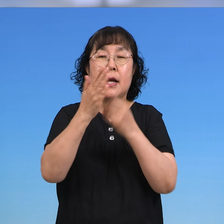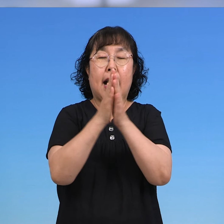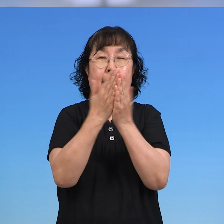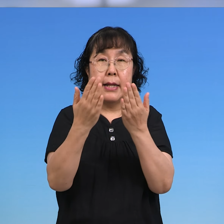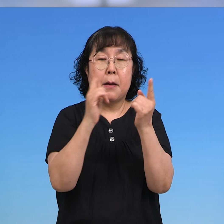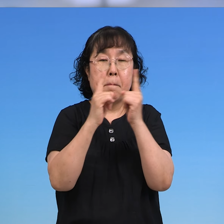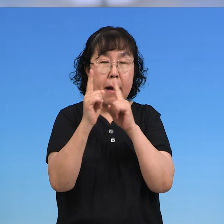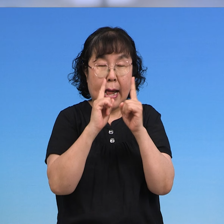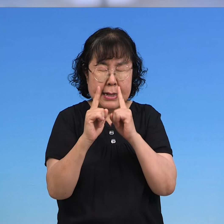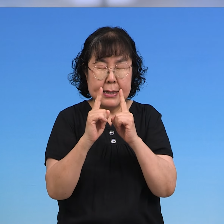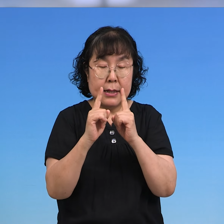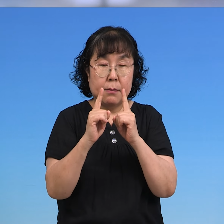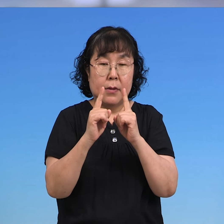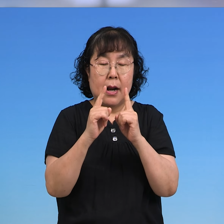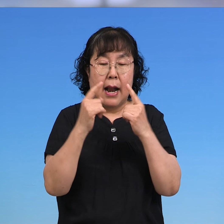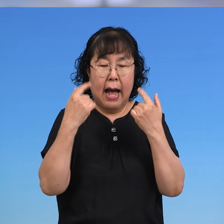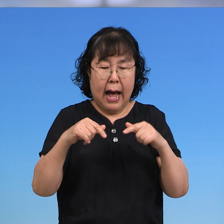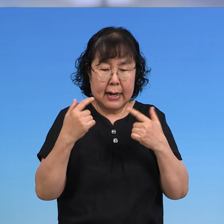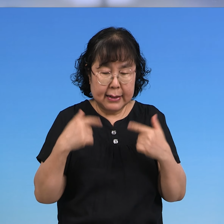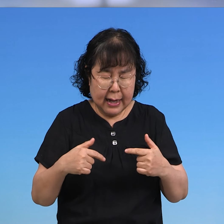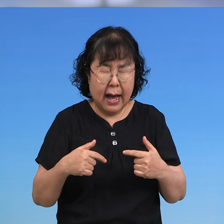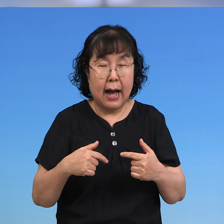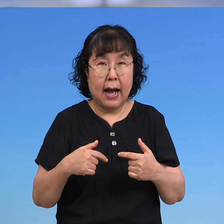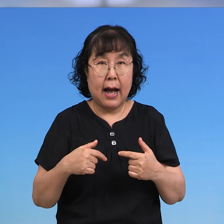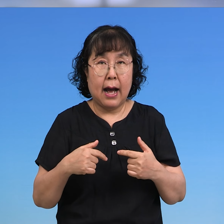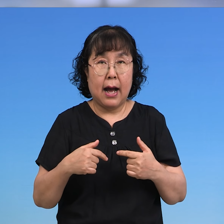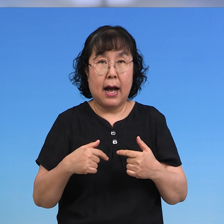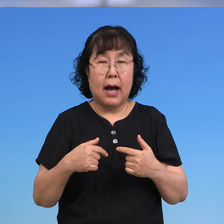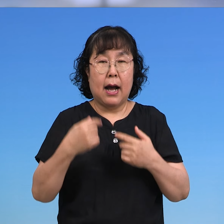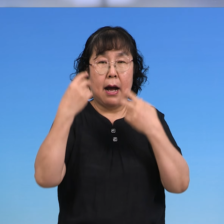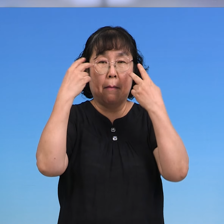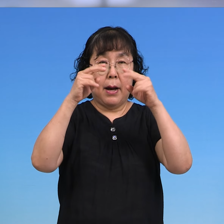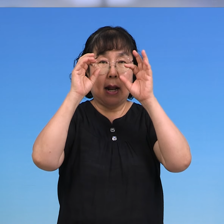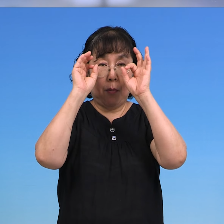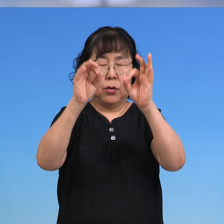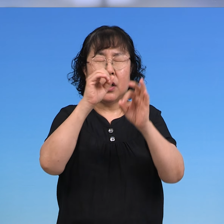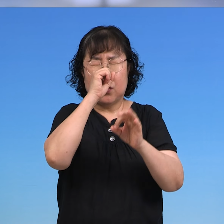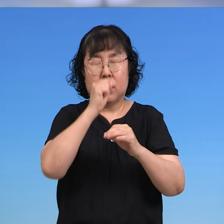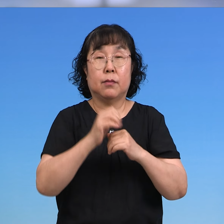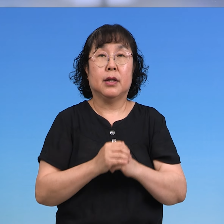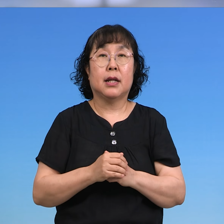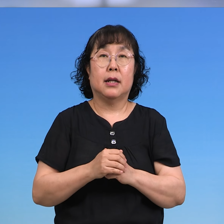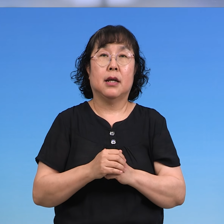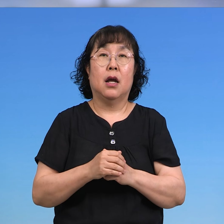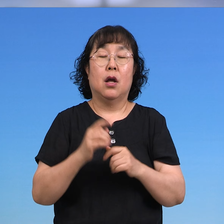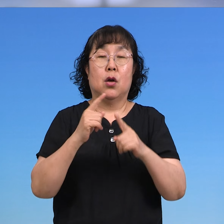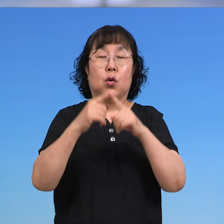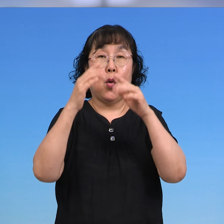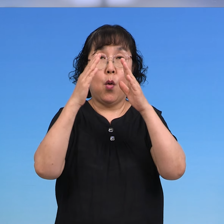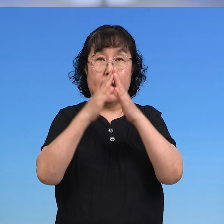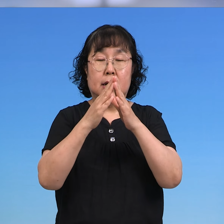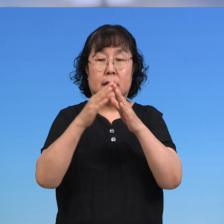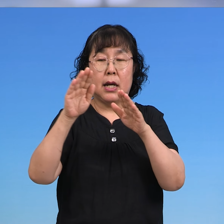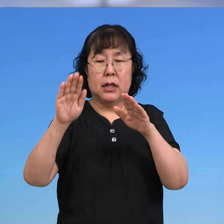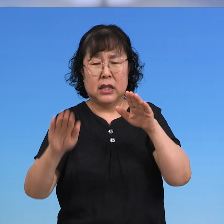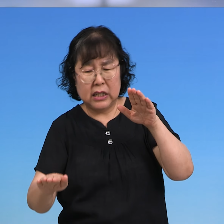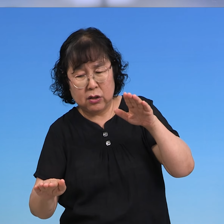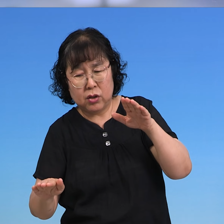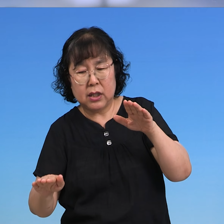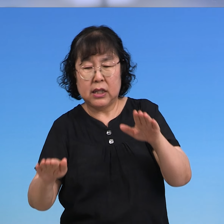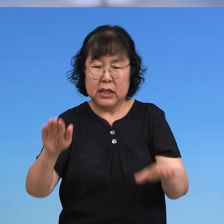돌아보고 점검하고 교정하라는 거예요. 교회는요 치우친 분들이 좀 많으세요. 중직자라고 예외가 아니에요.